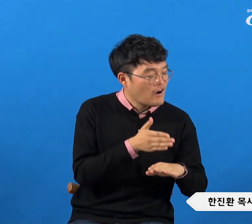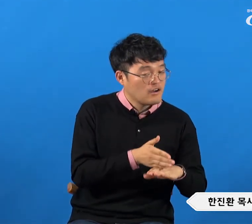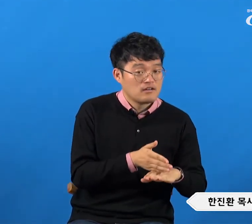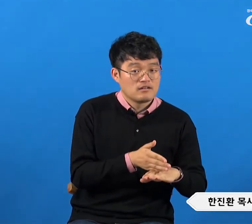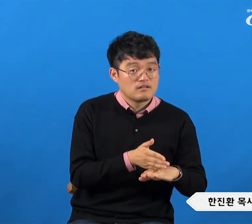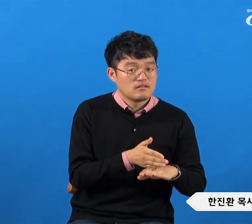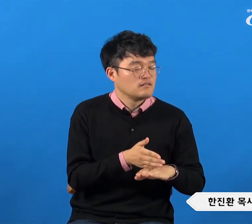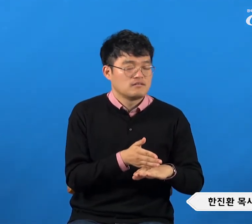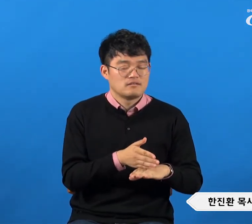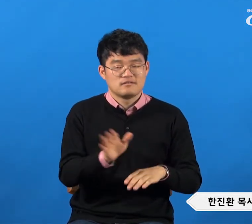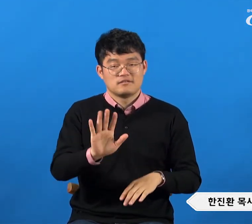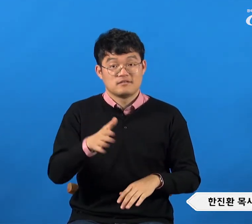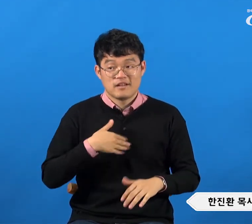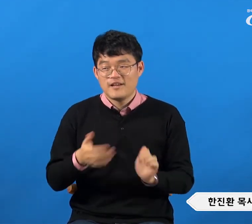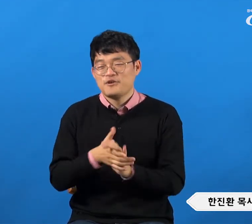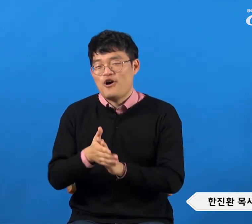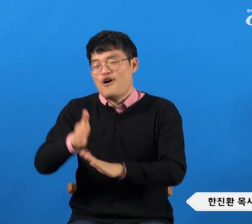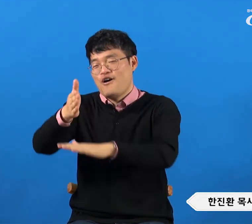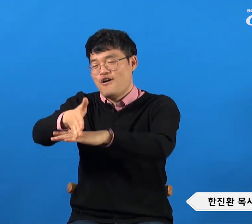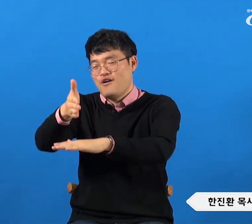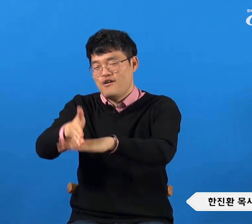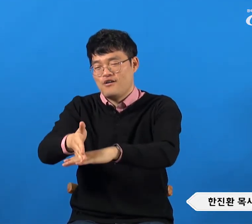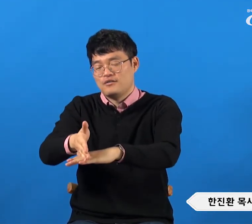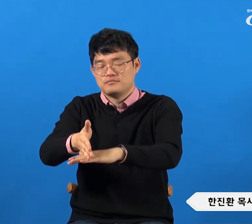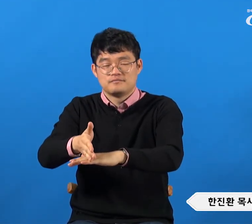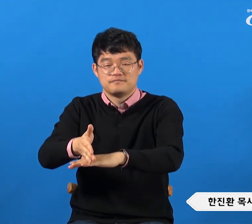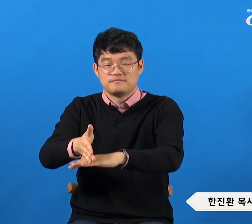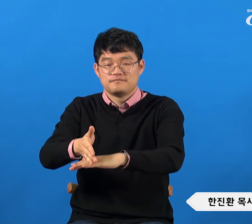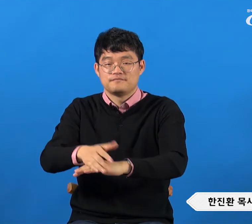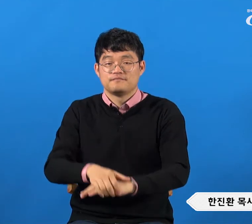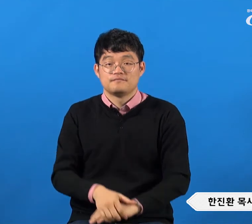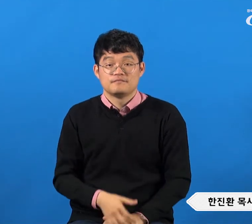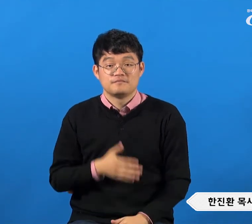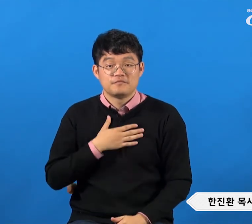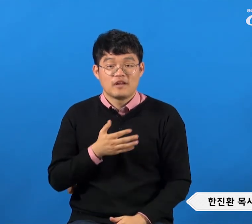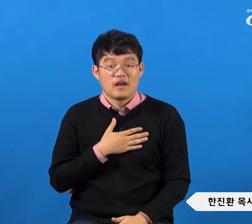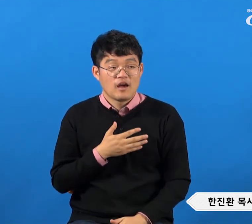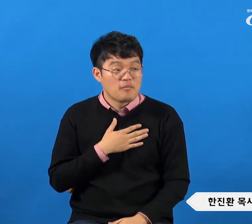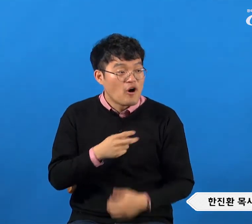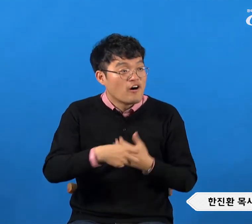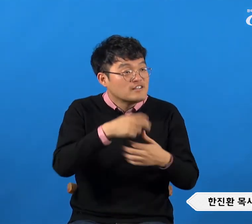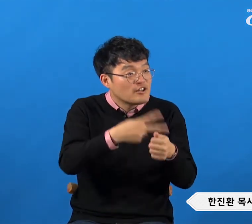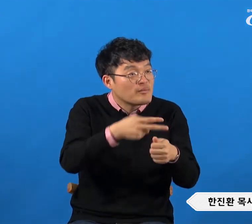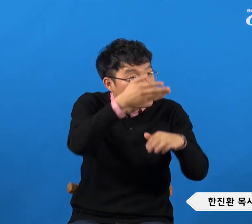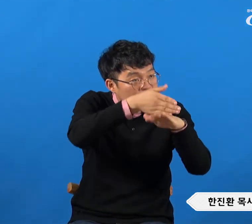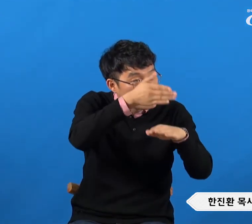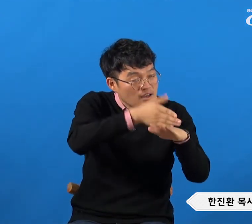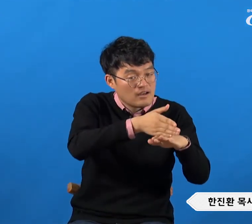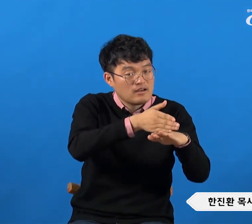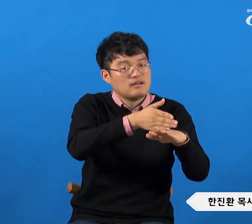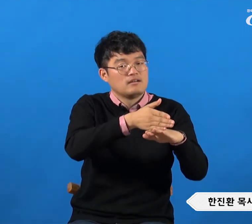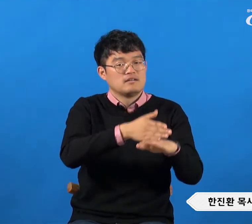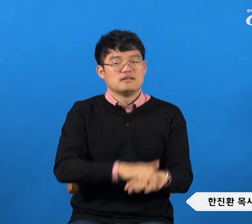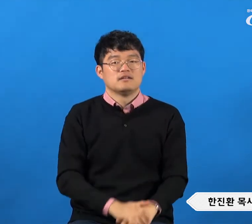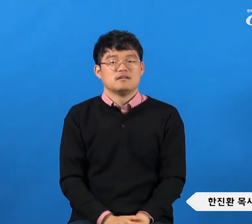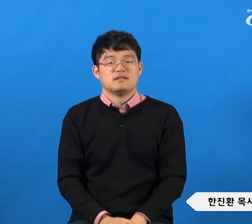감사할 겁니까? 내 친구들에게 감사할 겁니까? 내 주치의에게 감사할 겁니까?